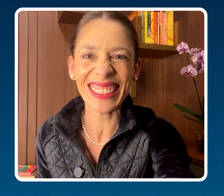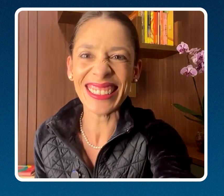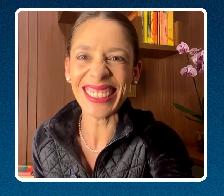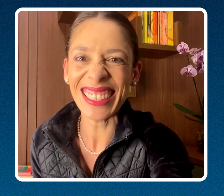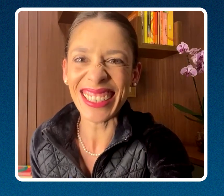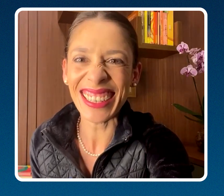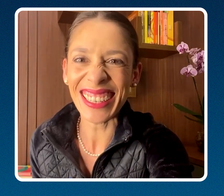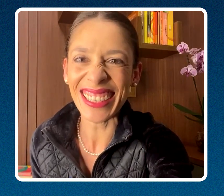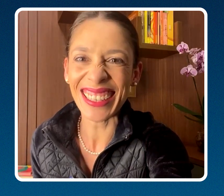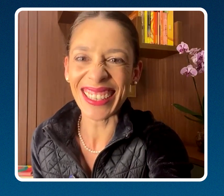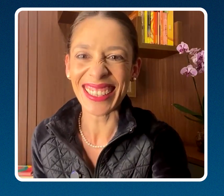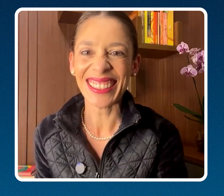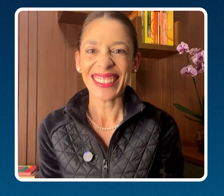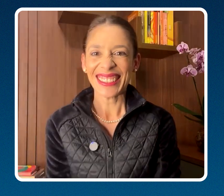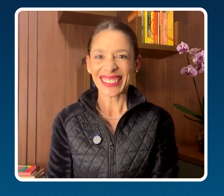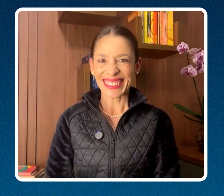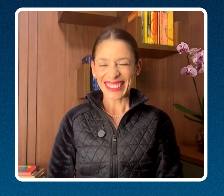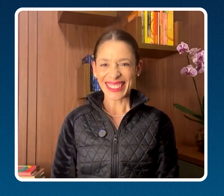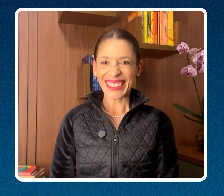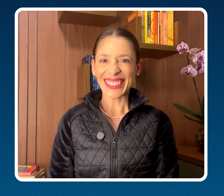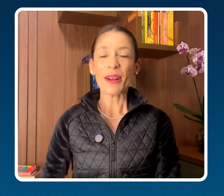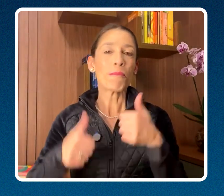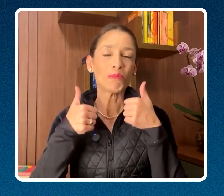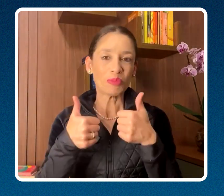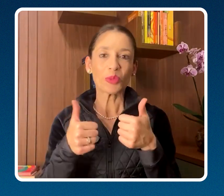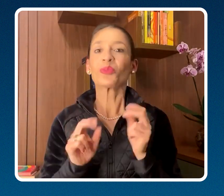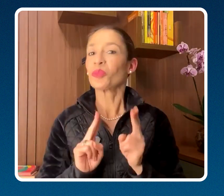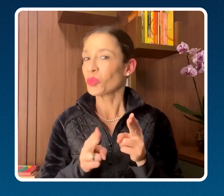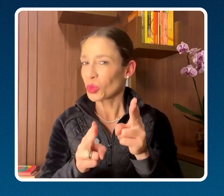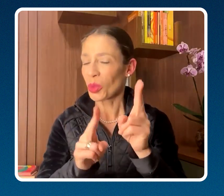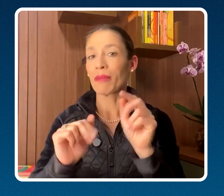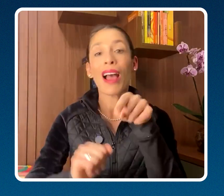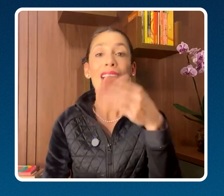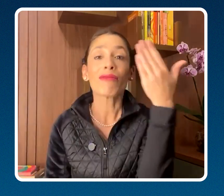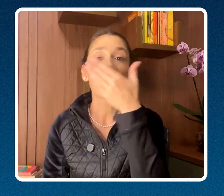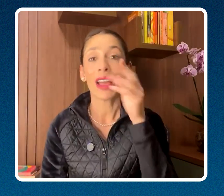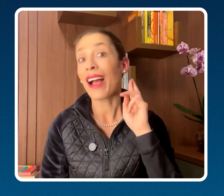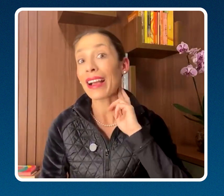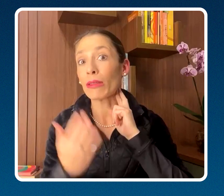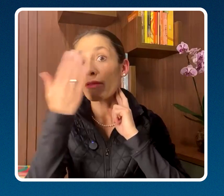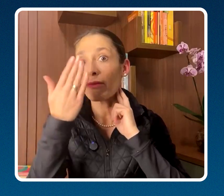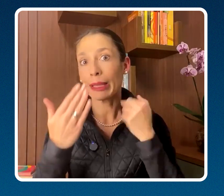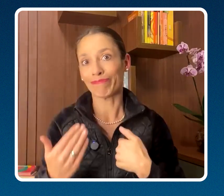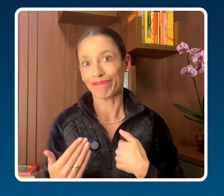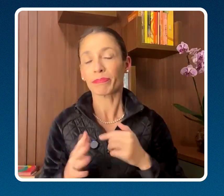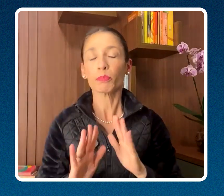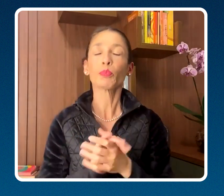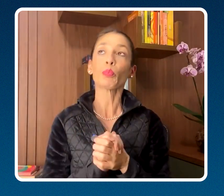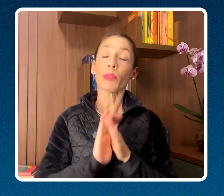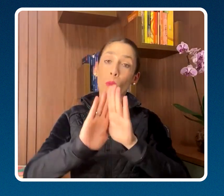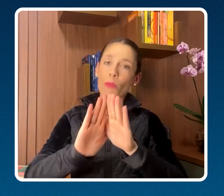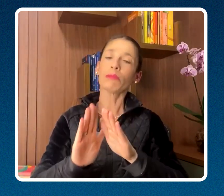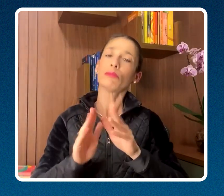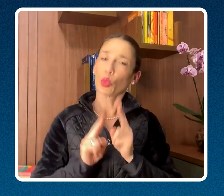Tá bom então, professora. Então vamos lá, né? Continuar. Então, esse meu interesse despertou desde aí. Só